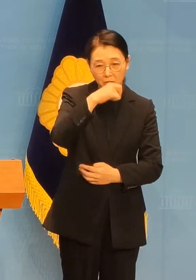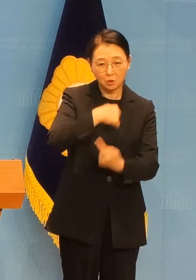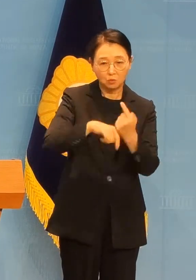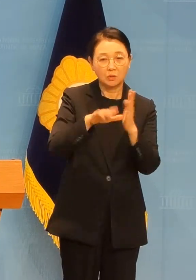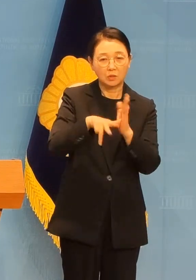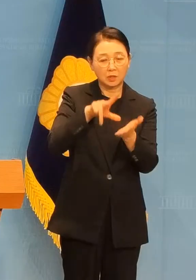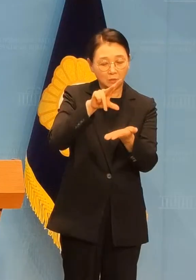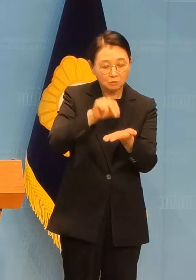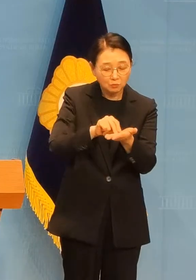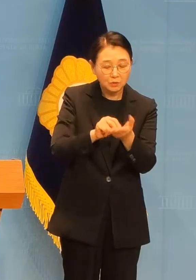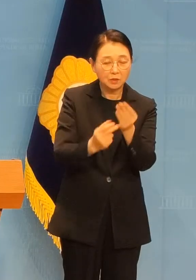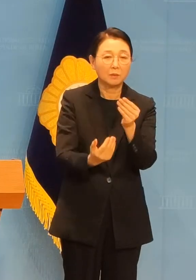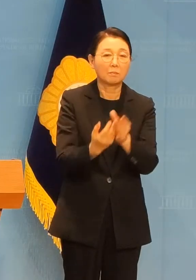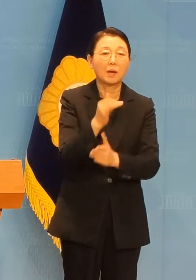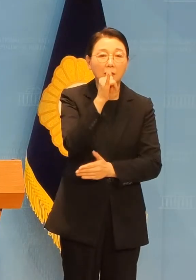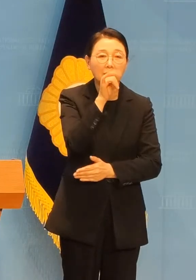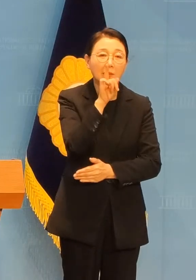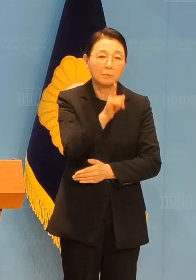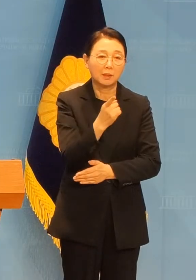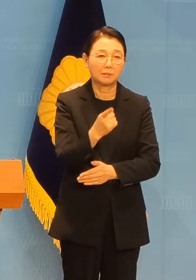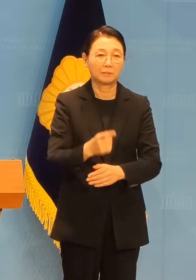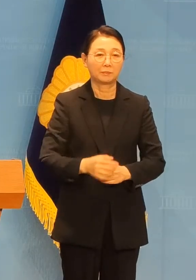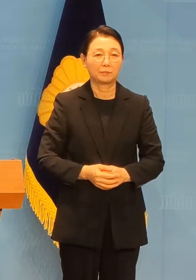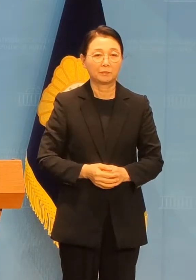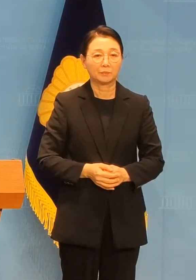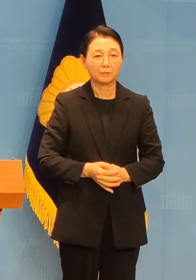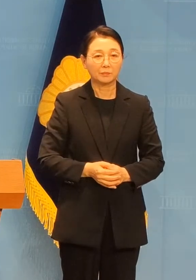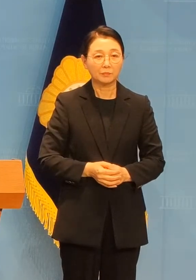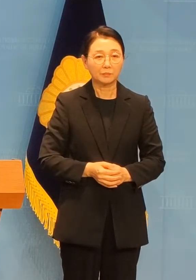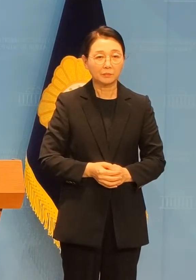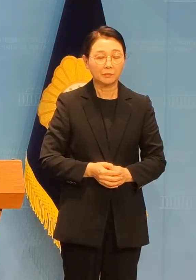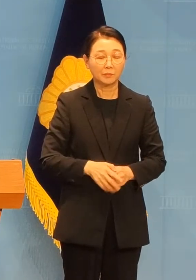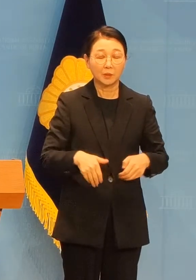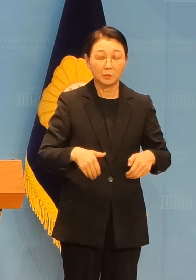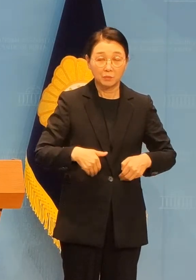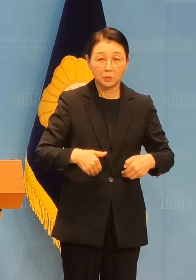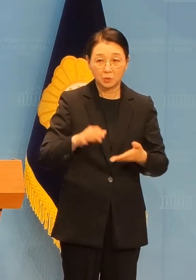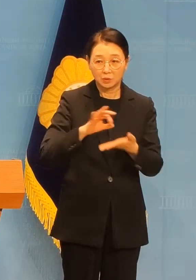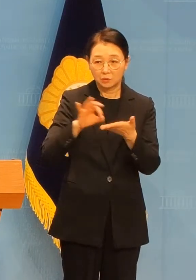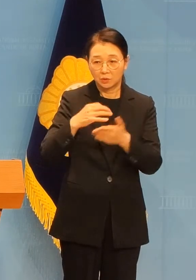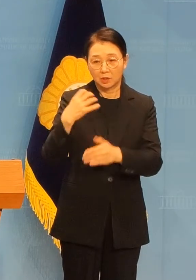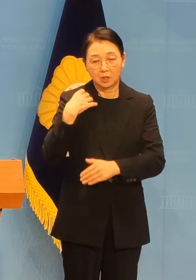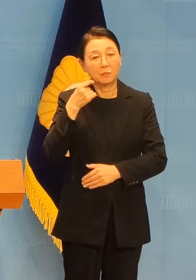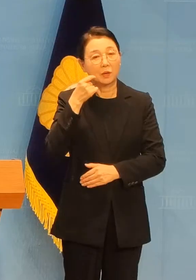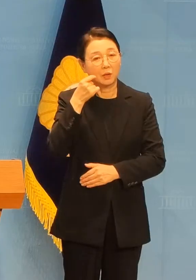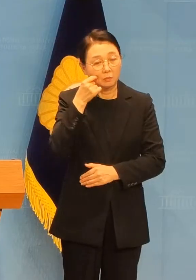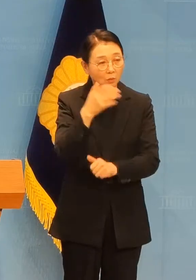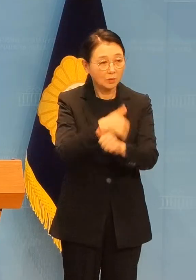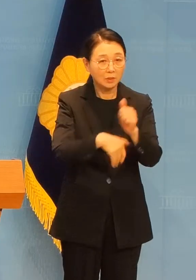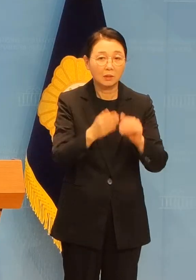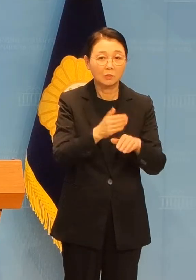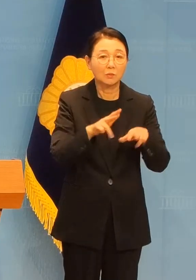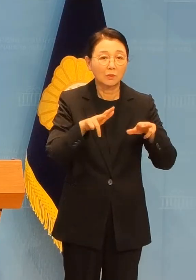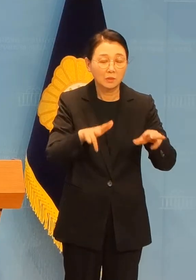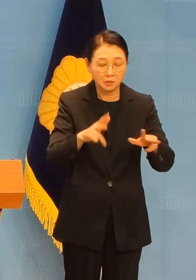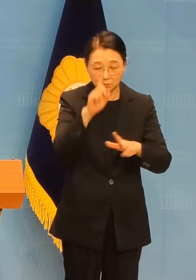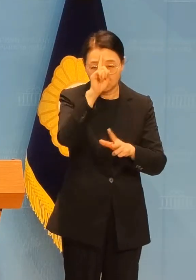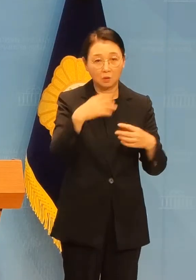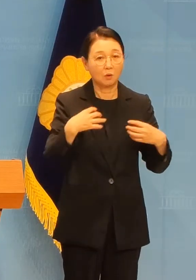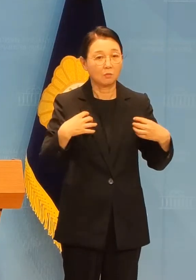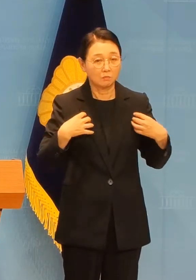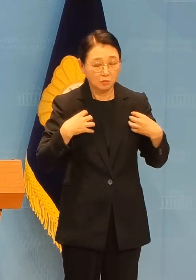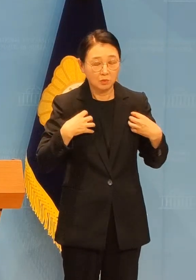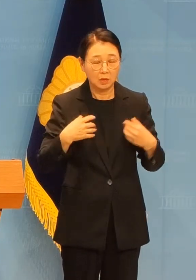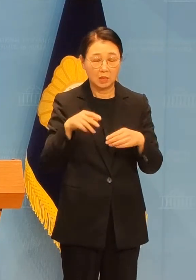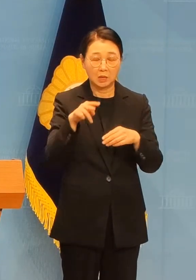문제가 생겼다는 경고로 봐야 합니다. 필수 지출조차 감당하기 못하는 상황에서 정부는